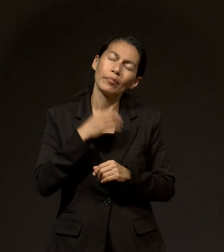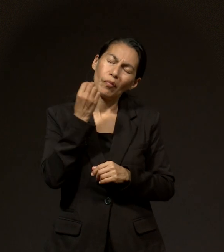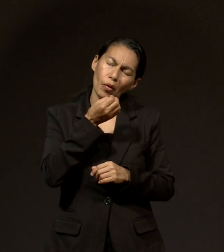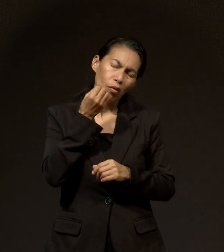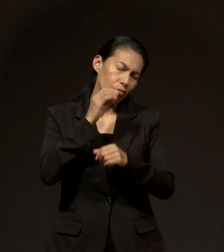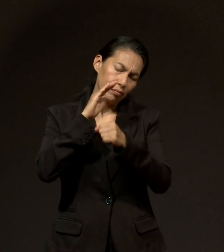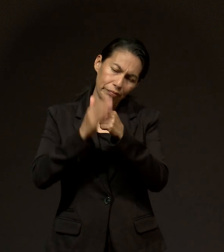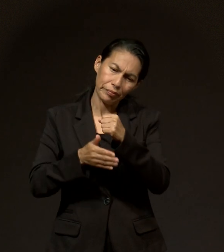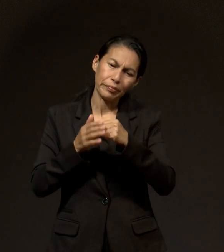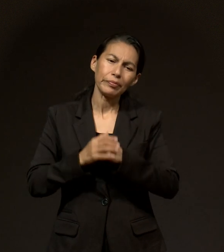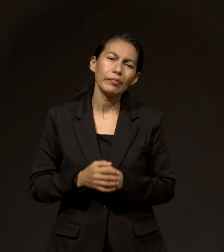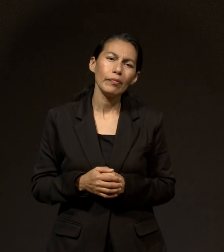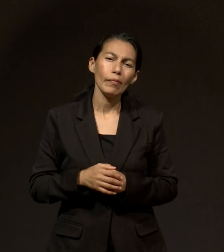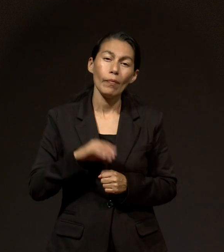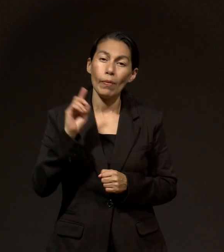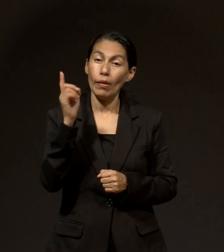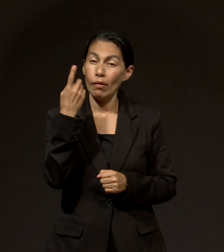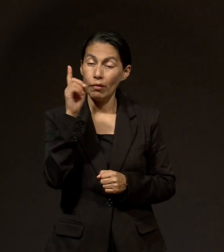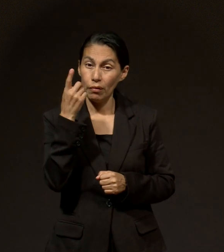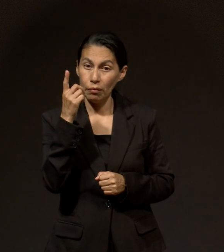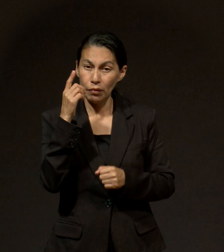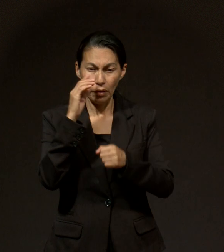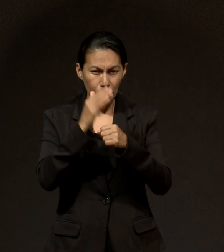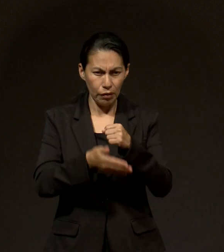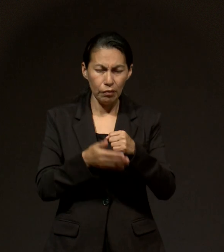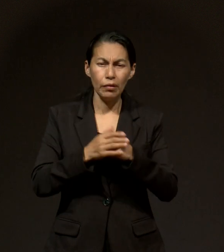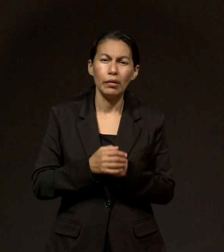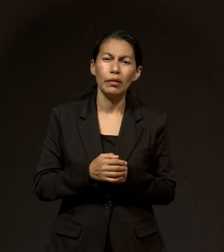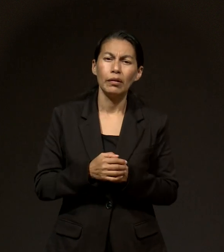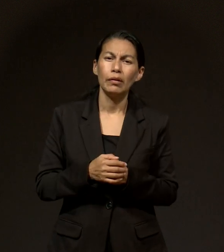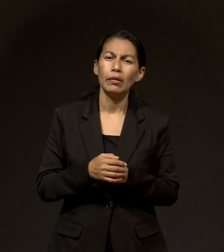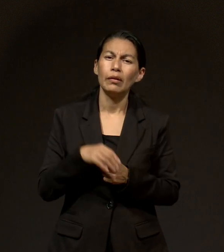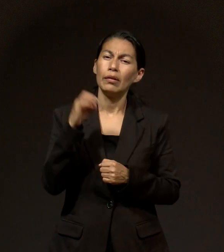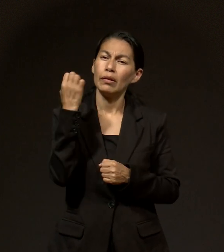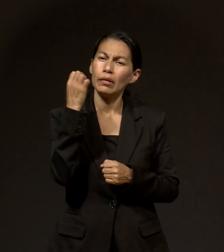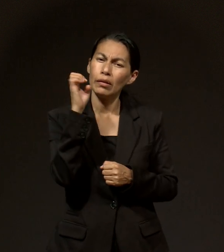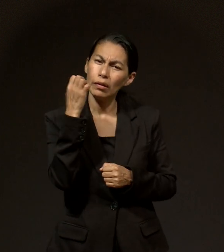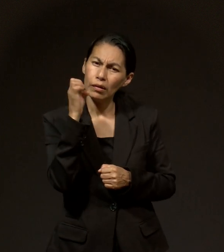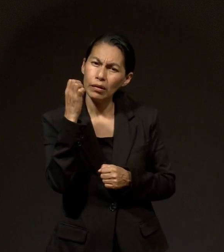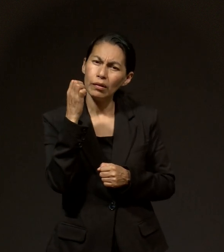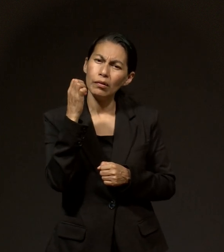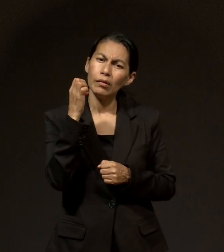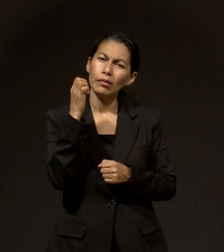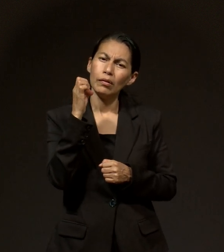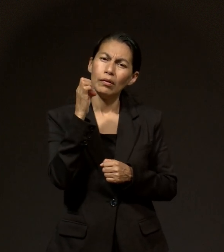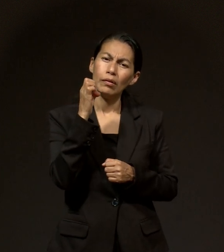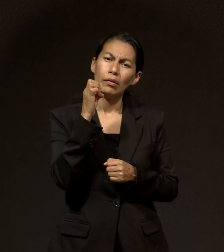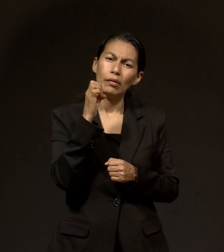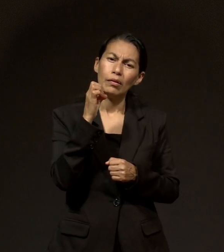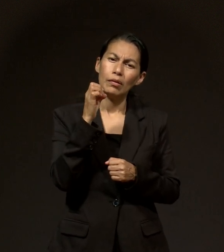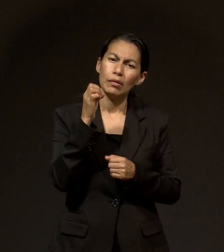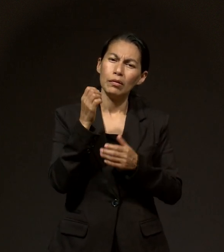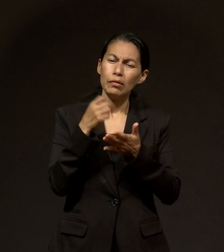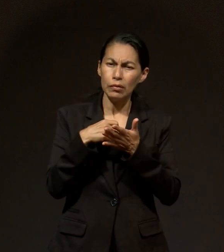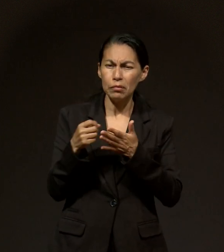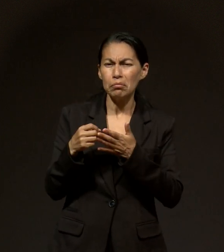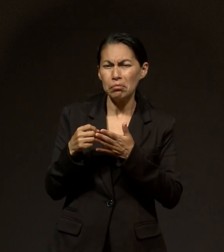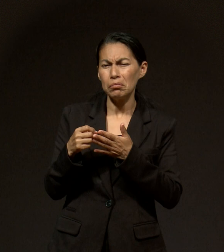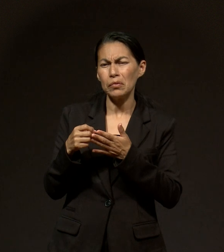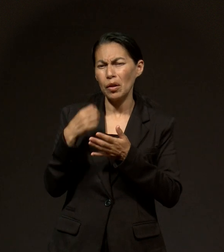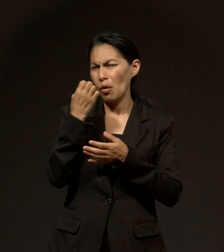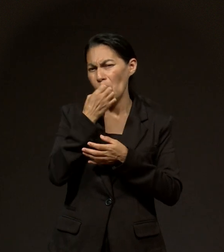Bueno, terminó allí mi oración. Pasa diciembre, llega enero. Me inscribo en el semestre enero-mayo,